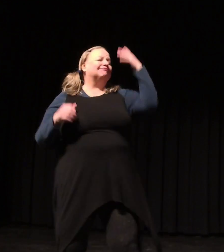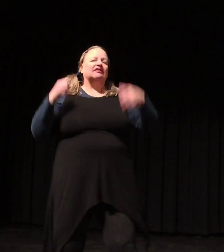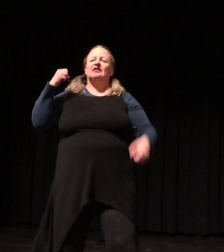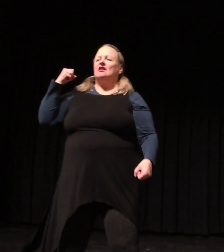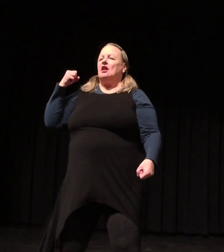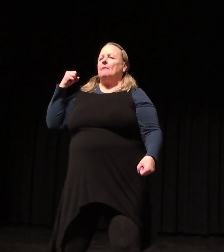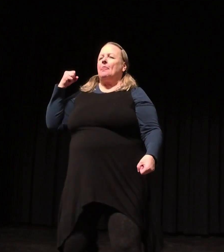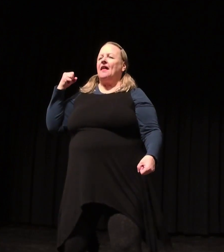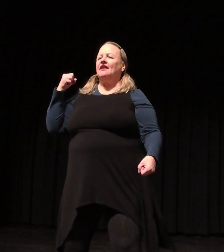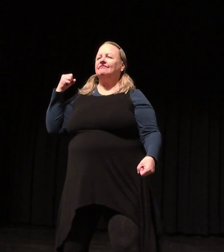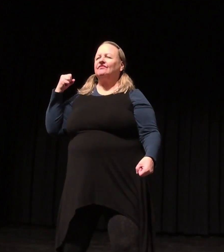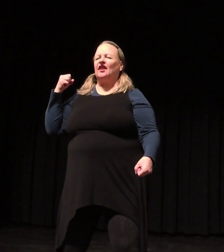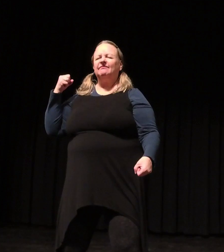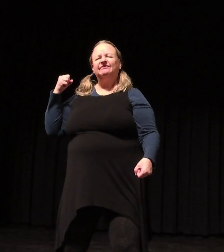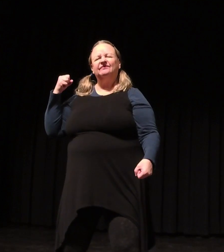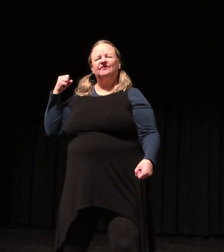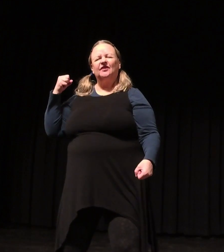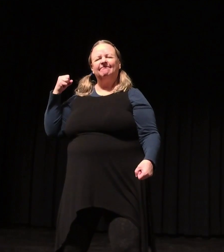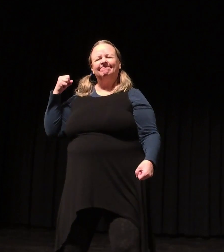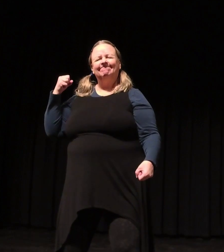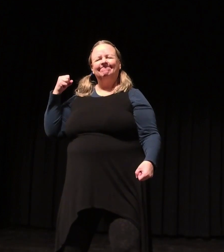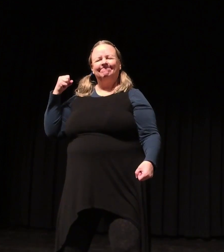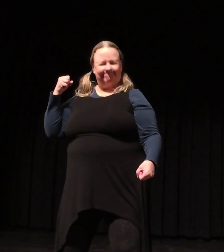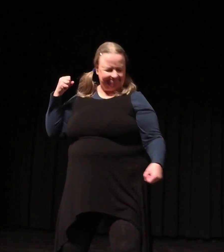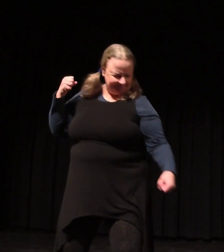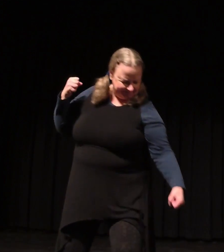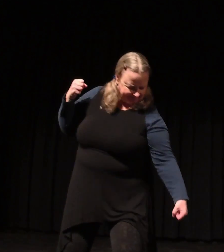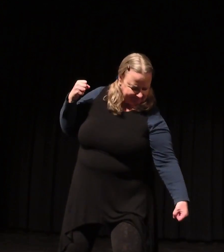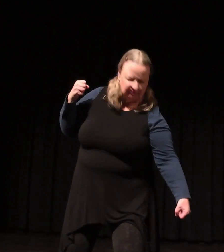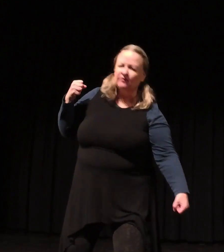Bon, on reprend le chemin.